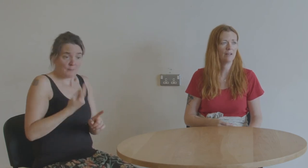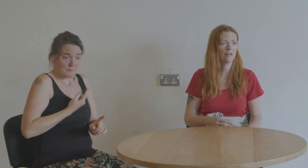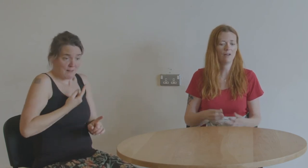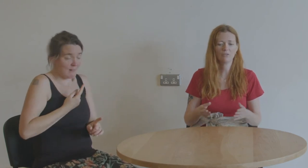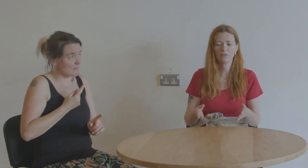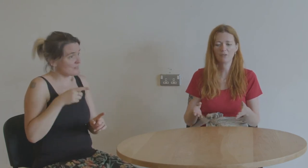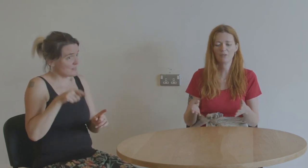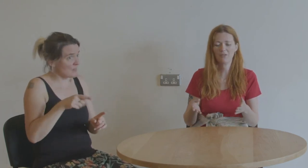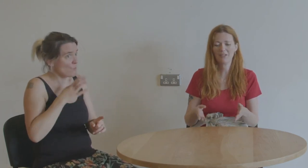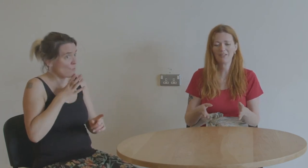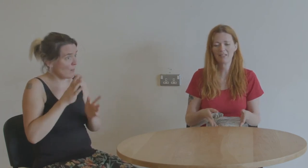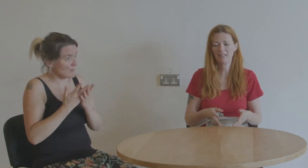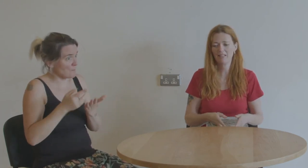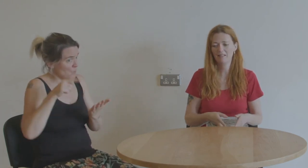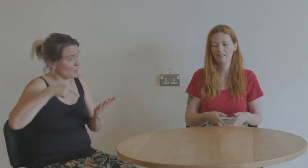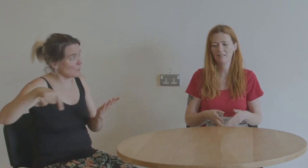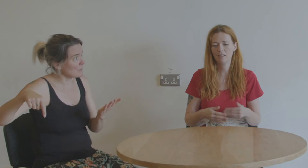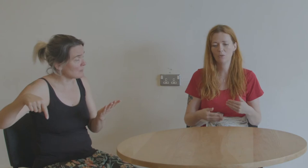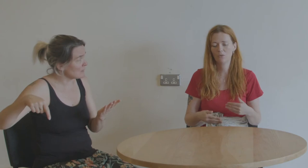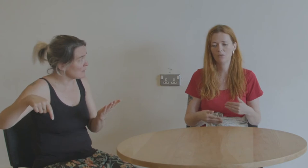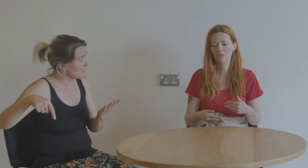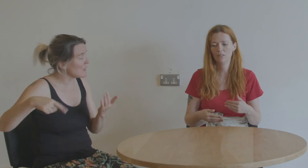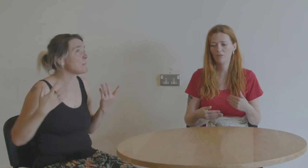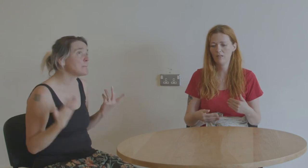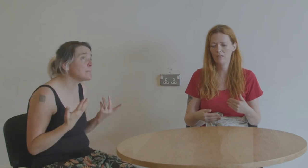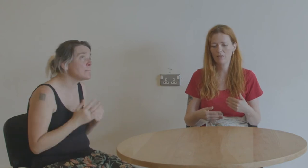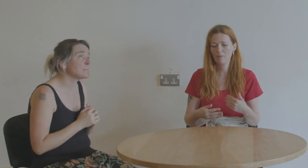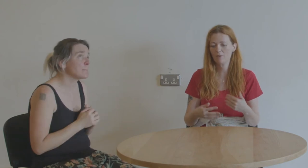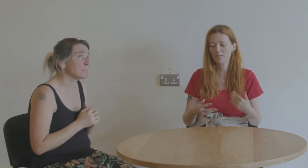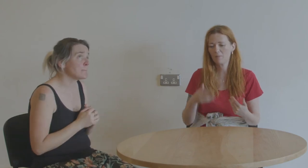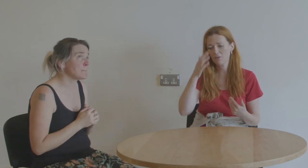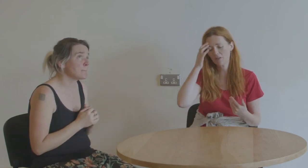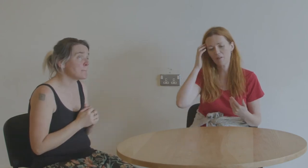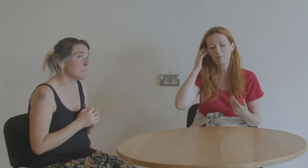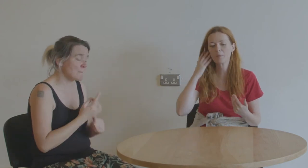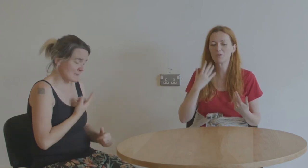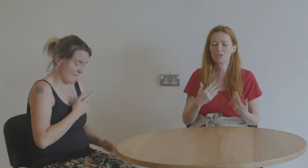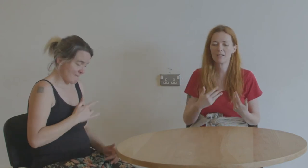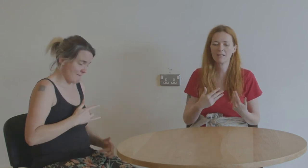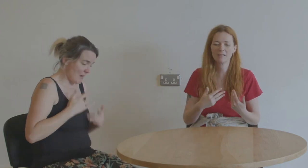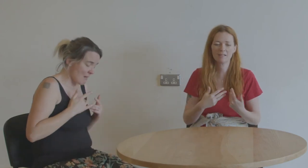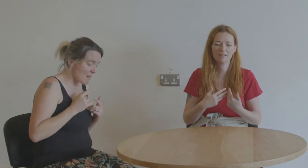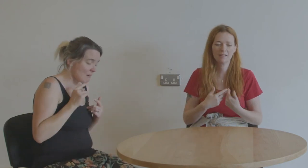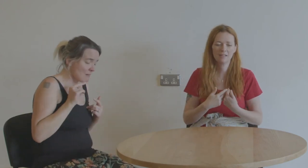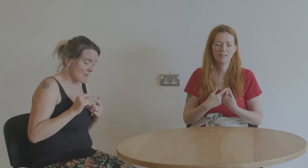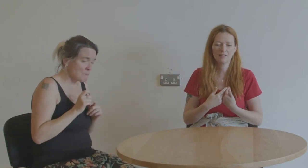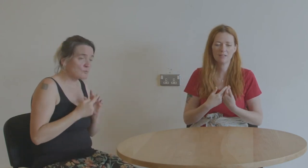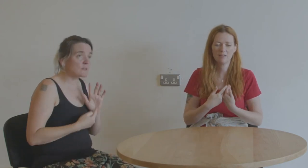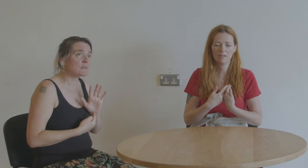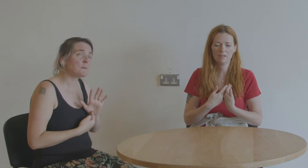ond yn deud hynna'n gyd, dydy hwn i fi ddim yn teimlo fel prosiect sydd